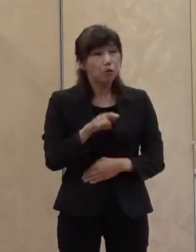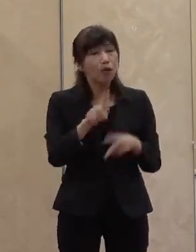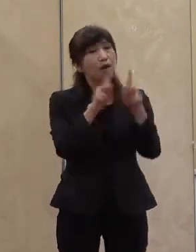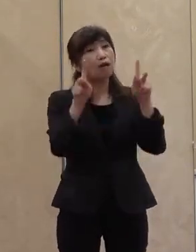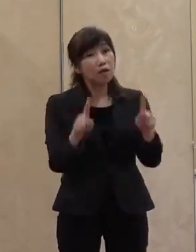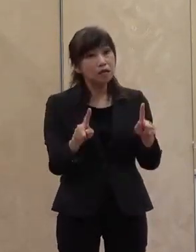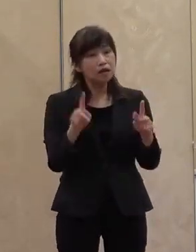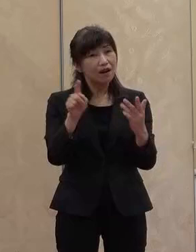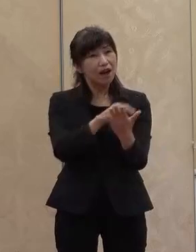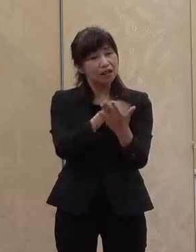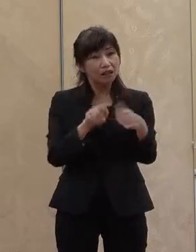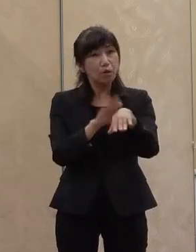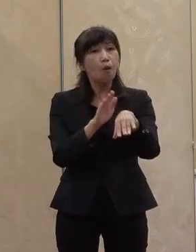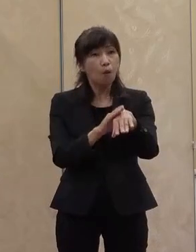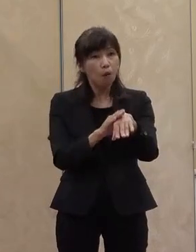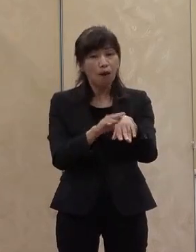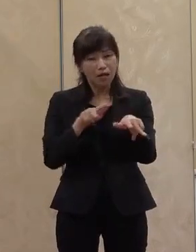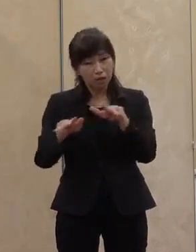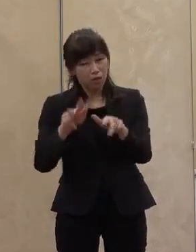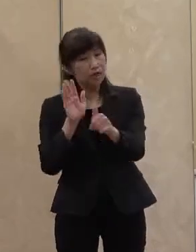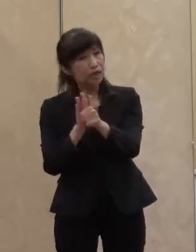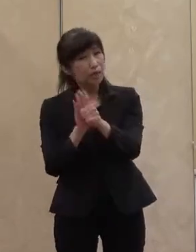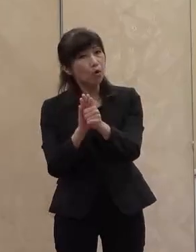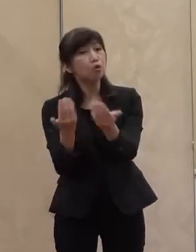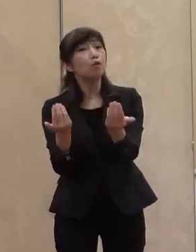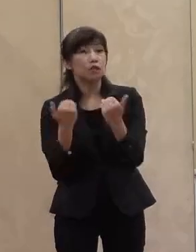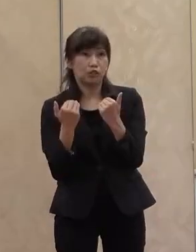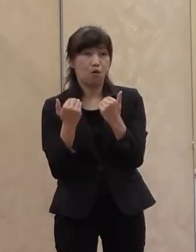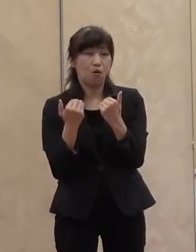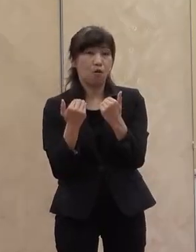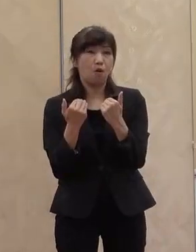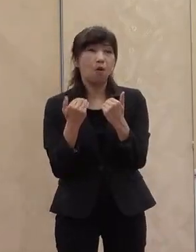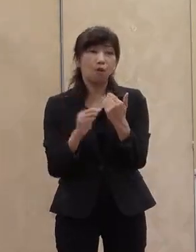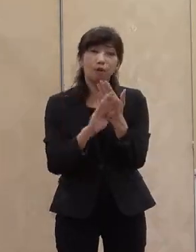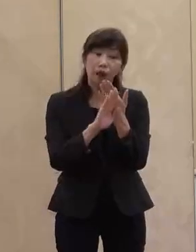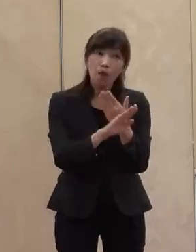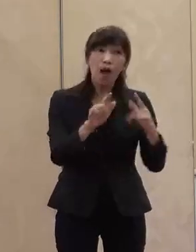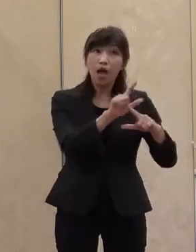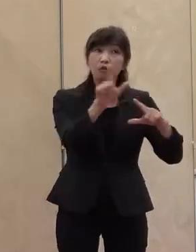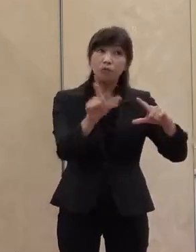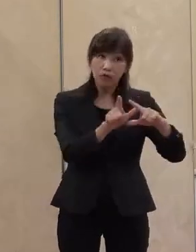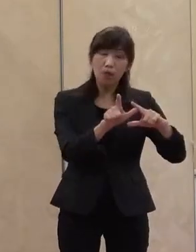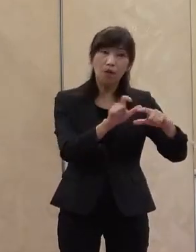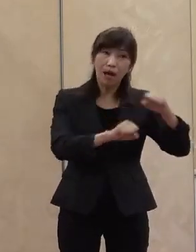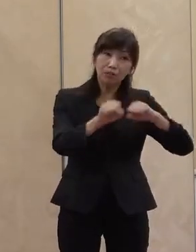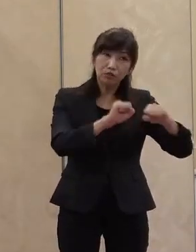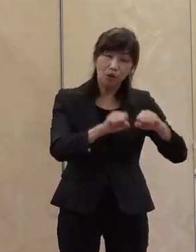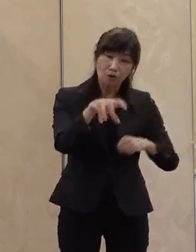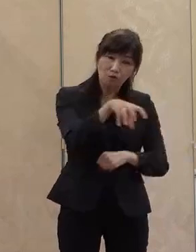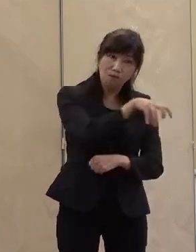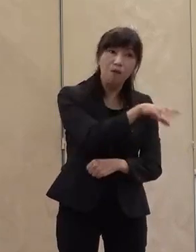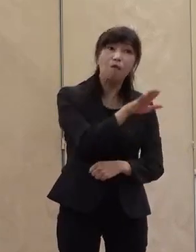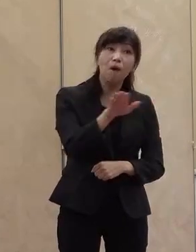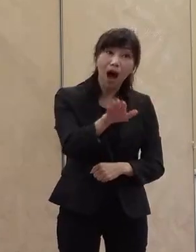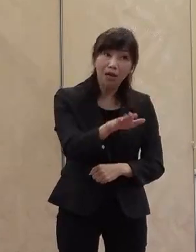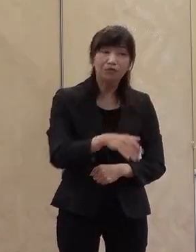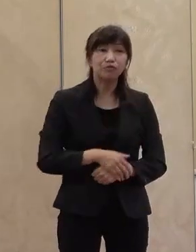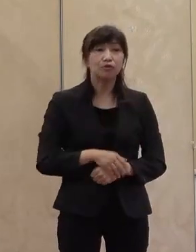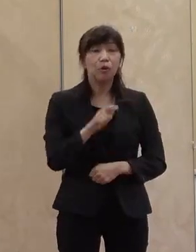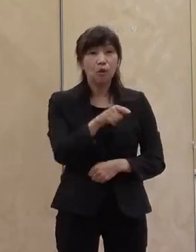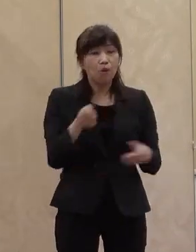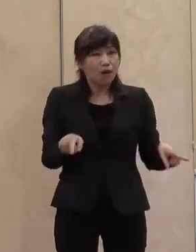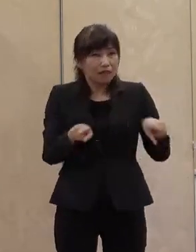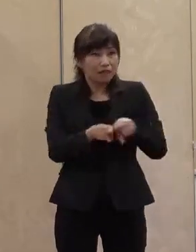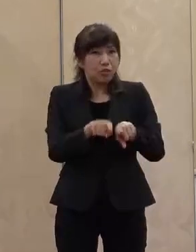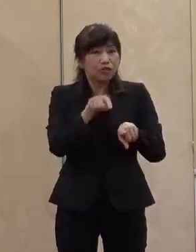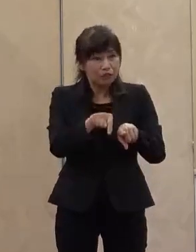ろんこれは行政をサポートしていくんですが、行政だけじゃなくてこの分野について、 NPO でさまざま活動されている方もいらっしゃいます。でそこで足りなくなってくるの